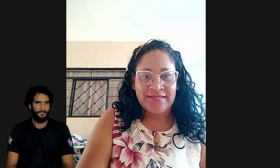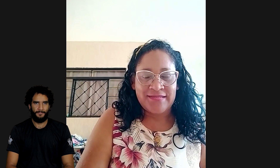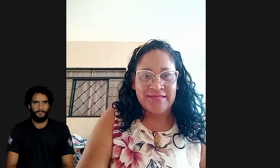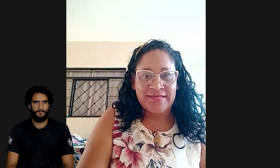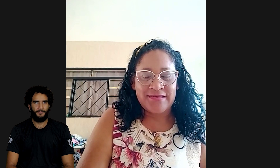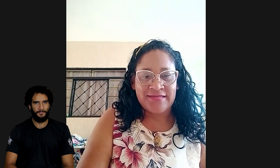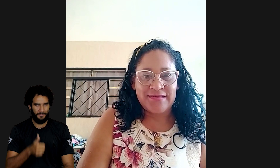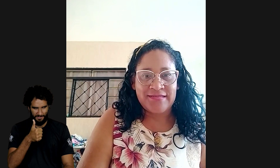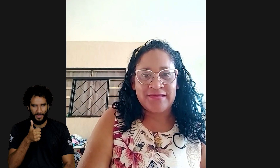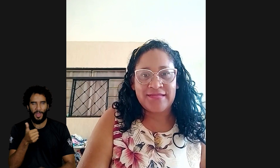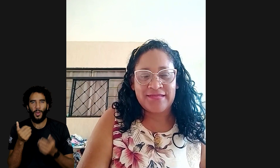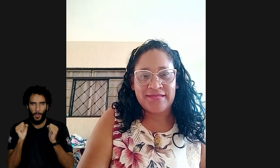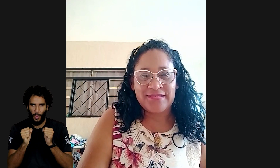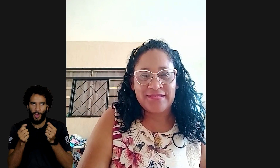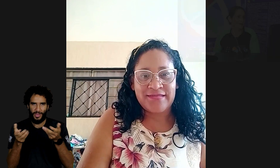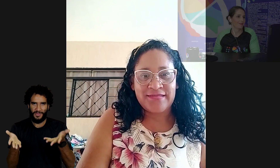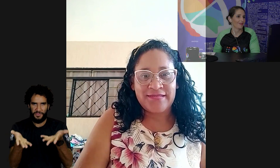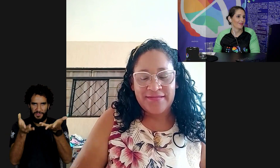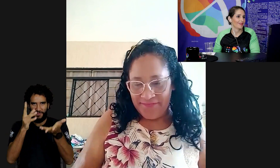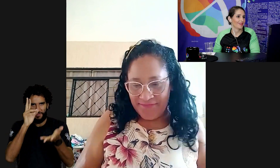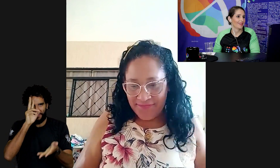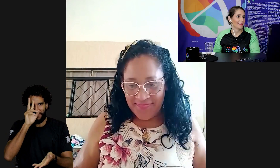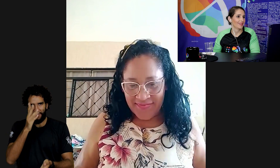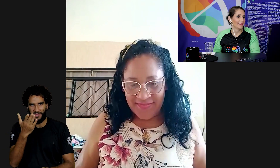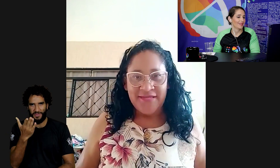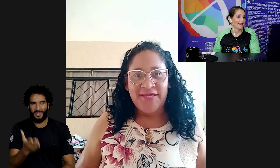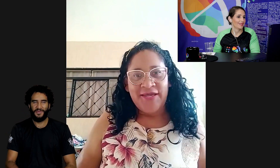Aí, pode contar a sua história.